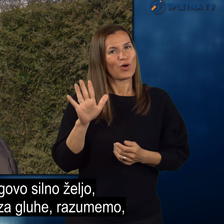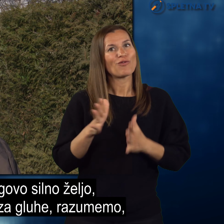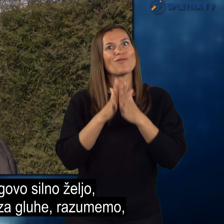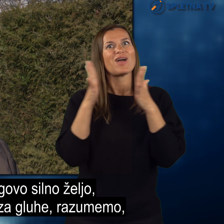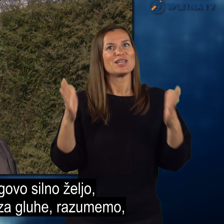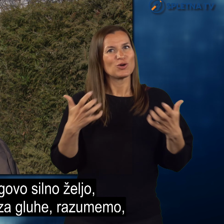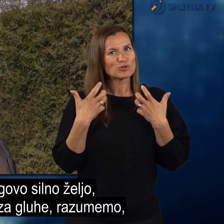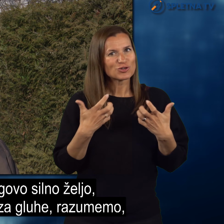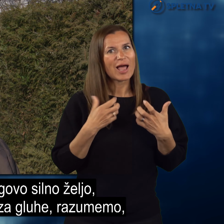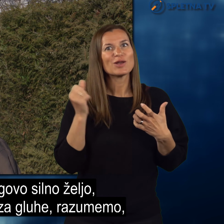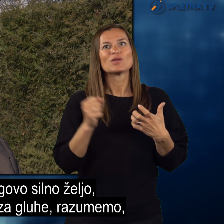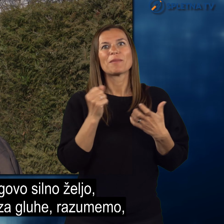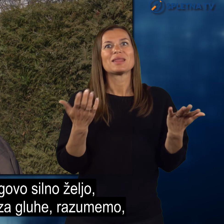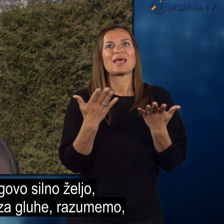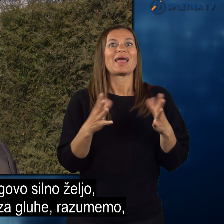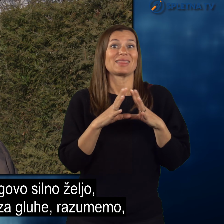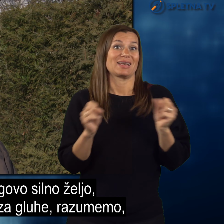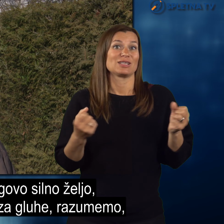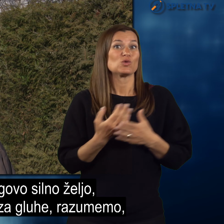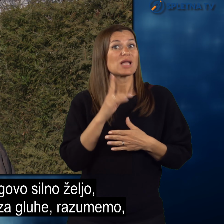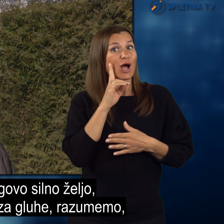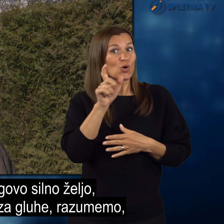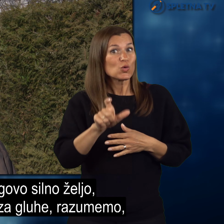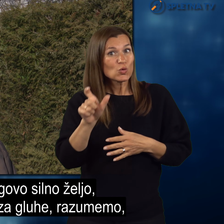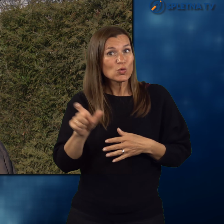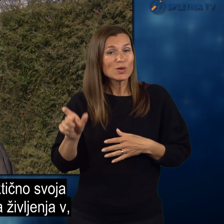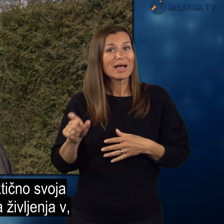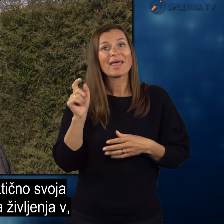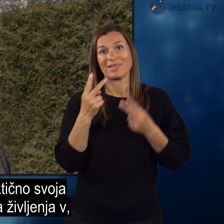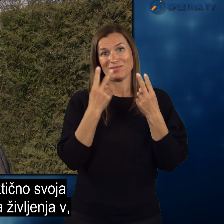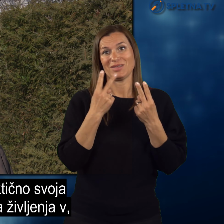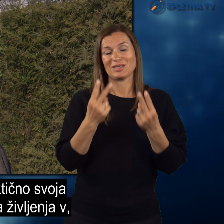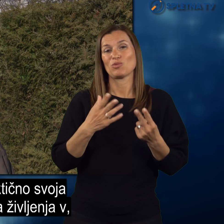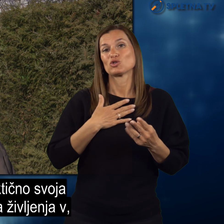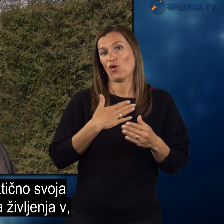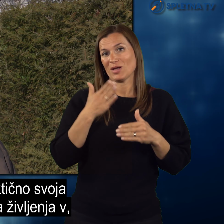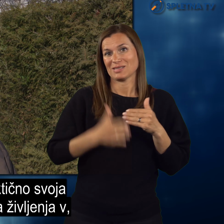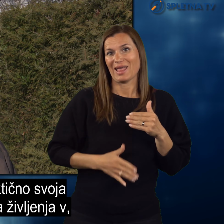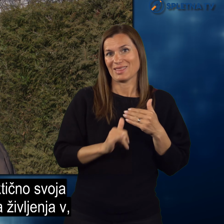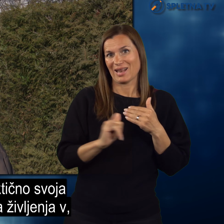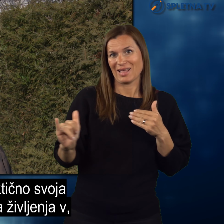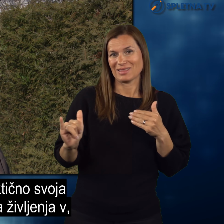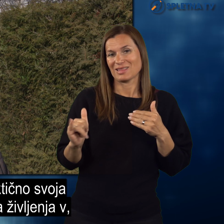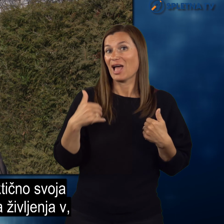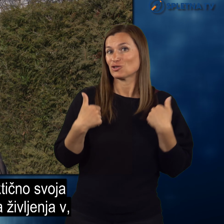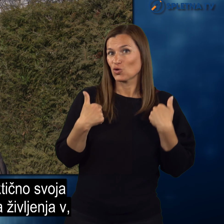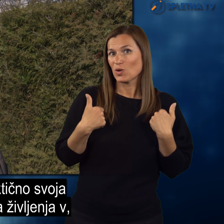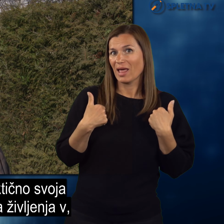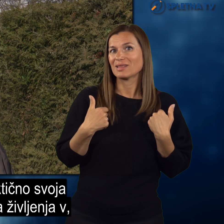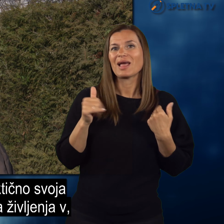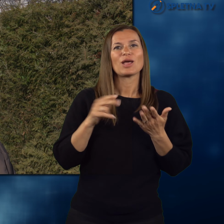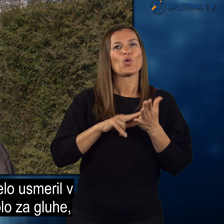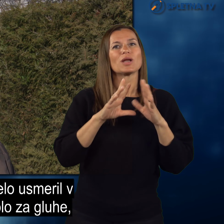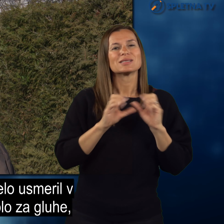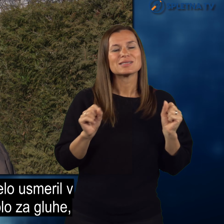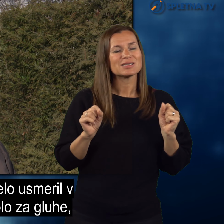njegovo silno željo, da bi nekaj naredil za gluhe, razumemo, da je praktično svoje zadnja leta življenja